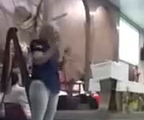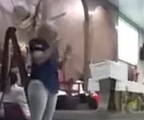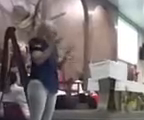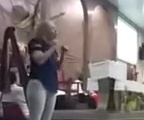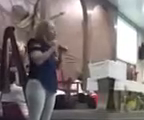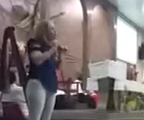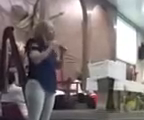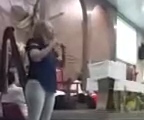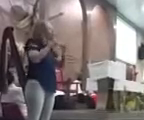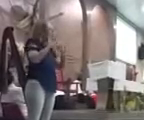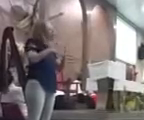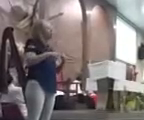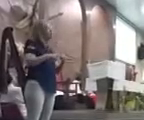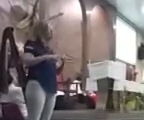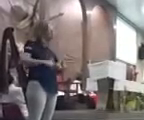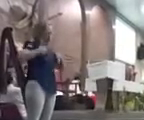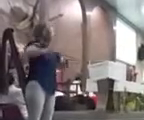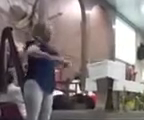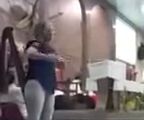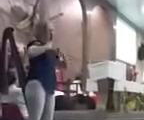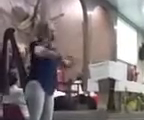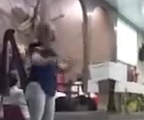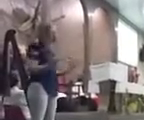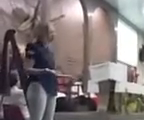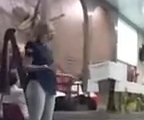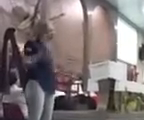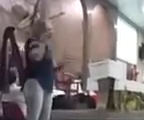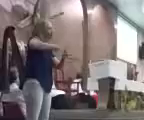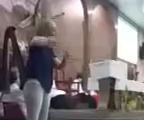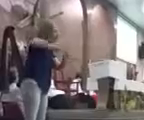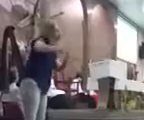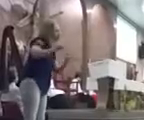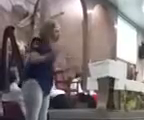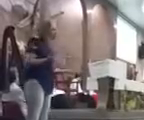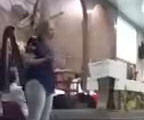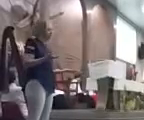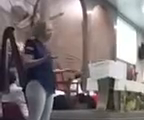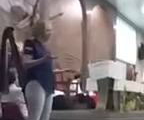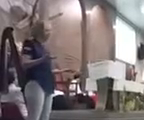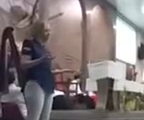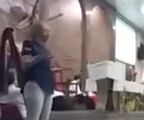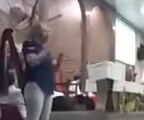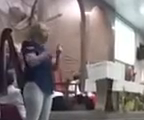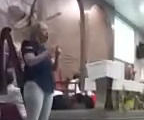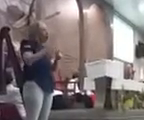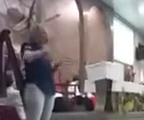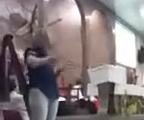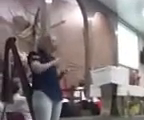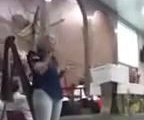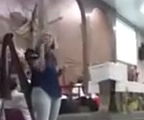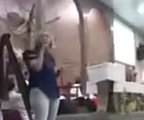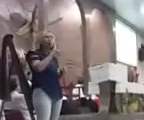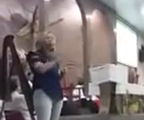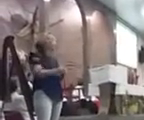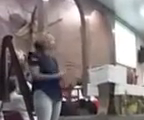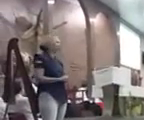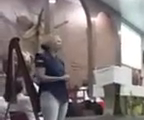Só sei que nós não estamos atingindo o que nós queremos. Nós ainda não estamos